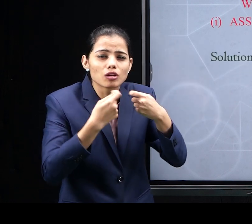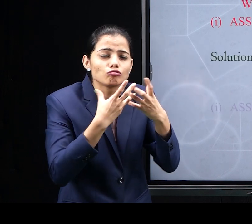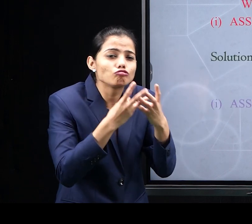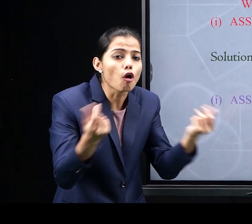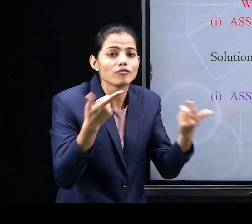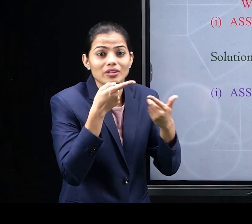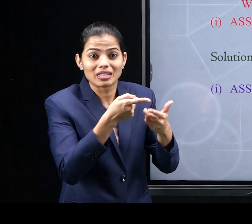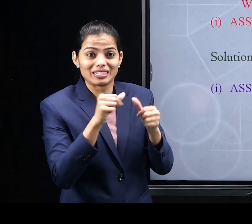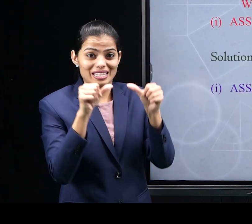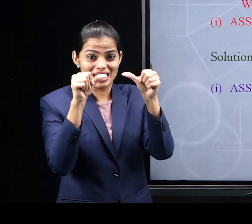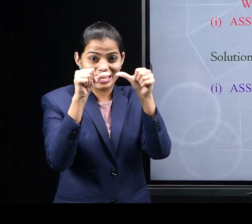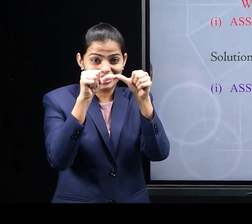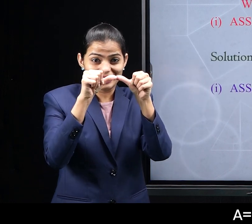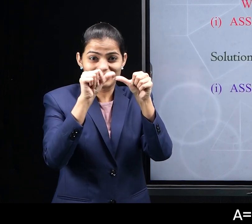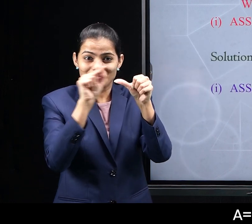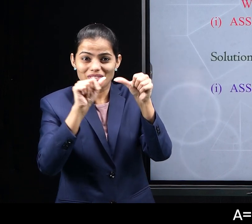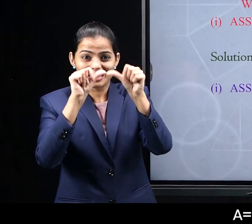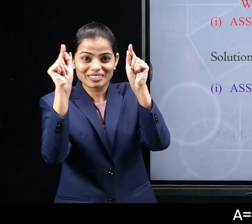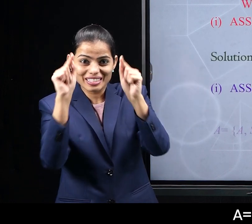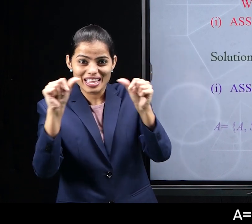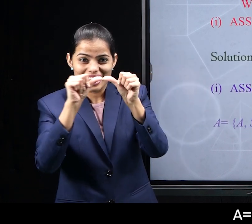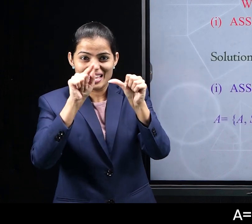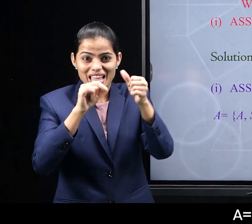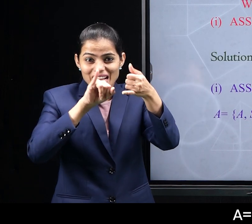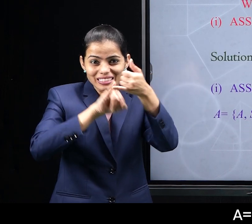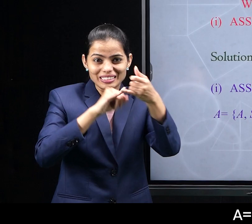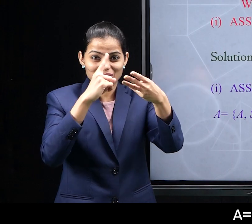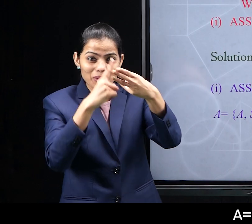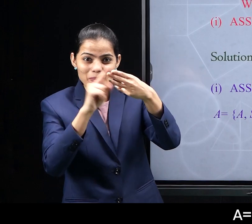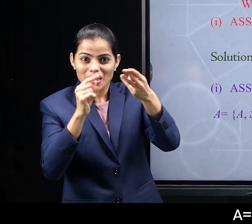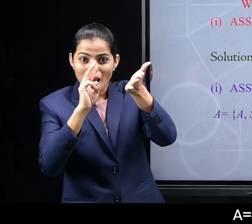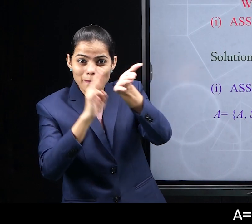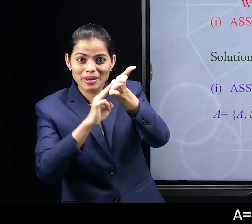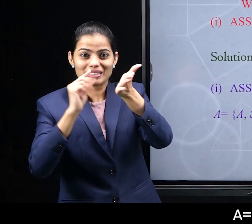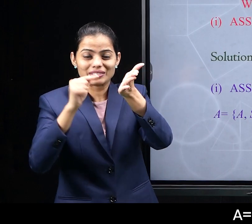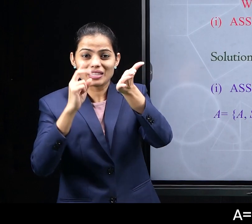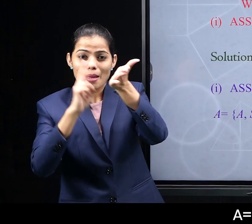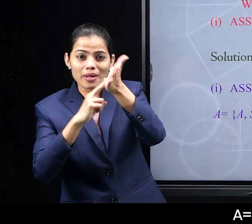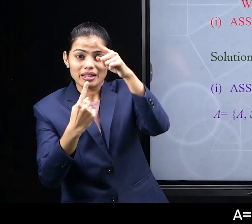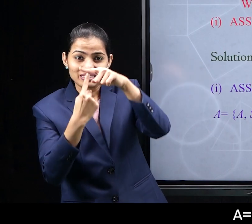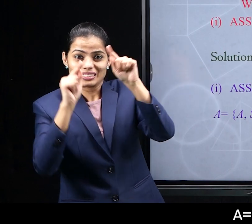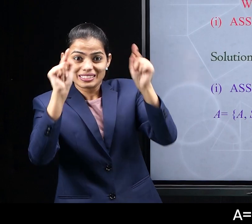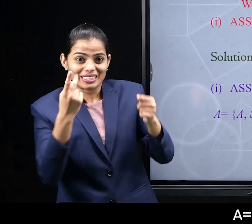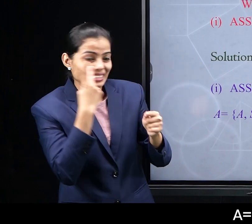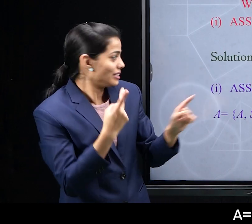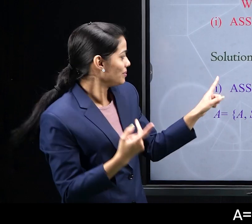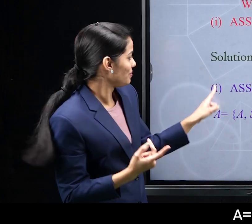வரிசை எண் 1 மதிப்பீடு. ஏ ஈடு ஏ எஸ் இ எம் என்